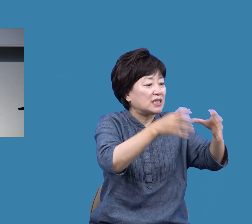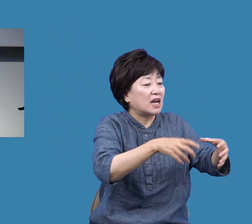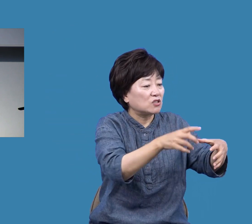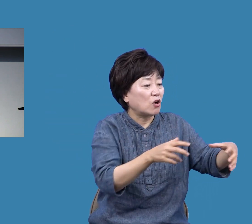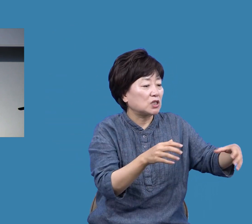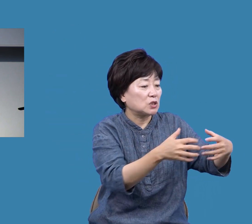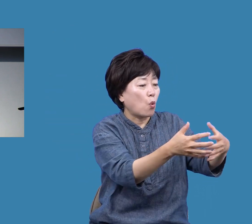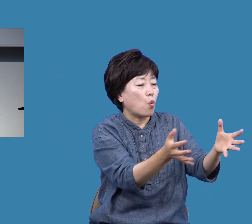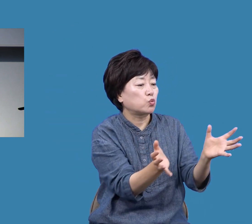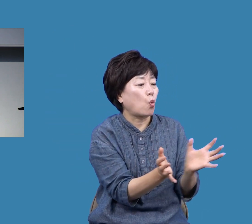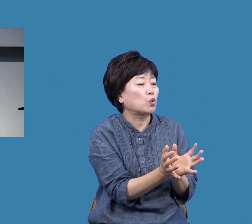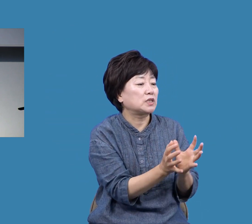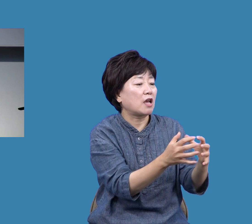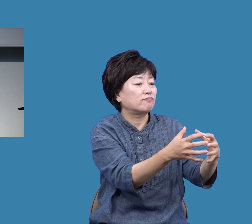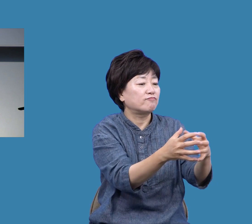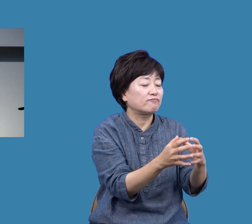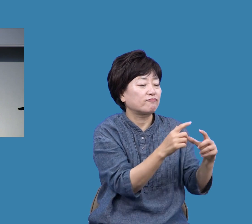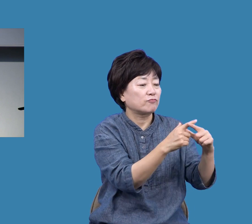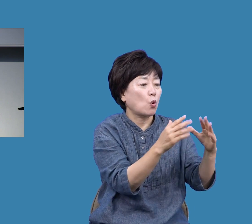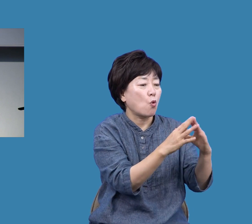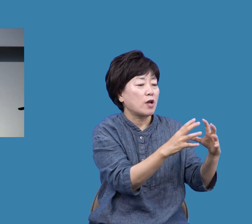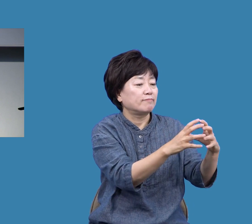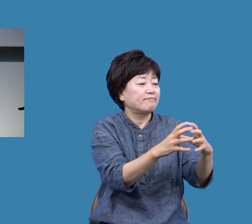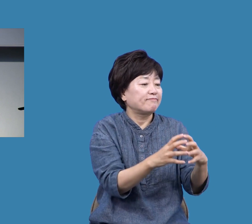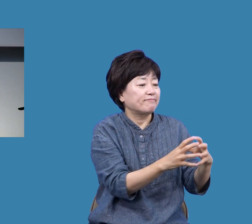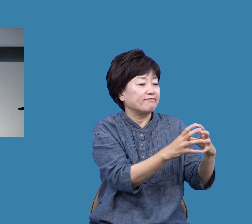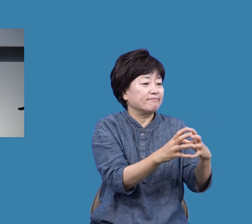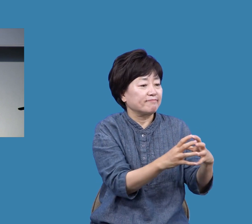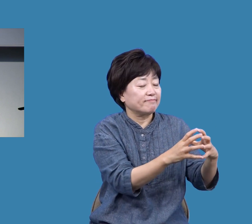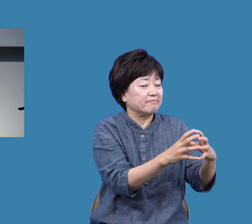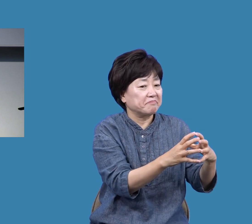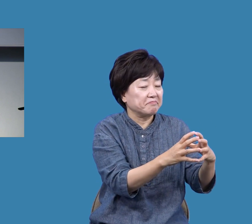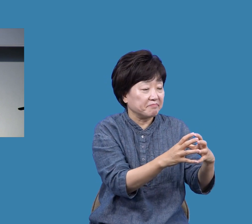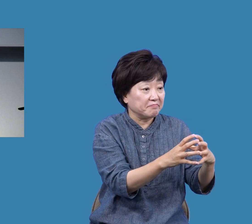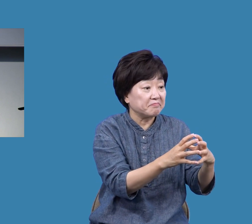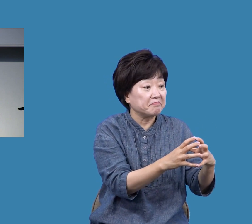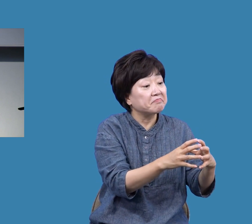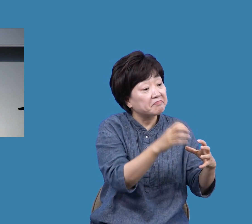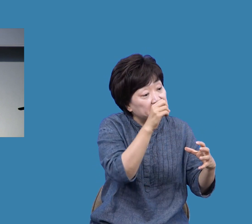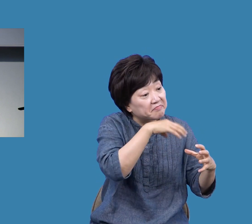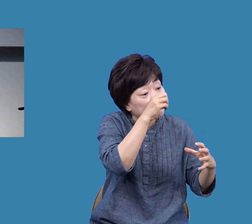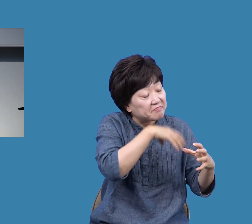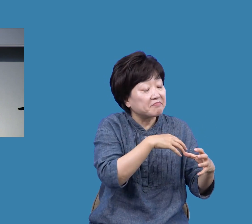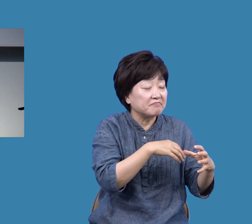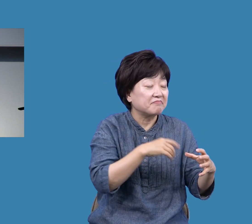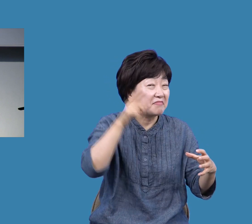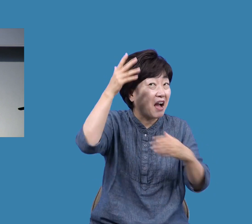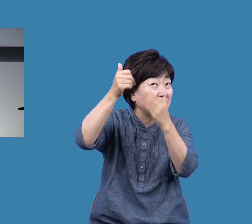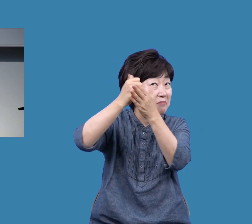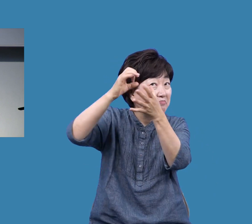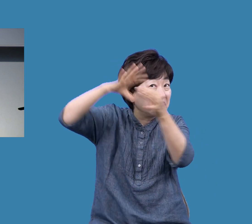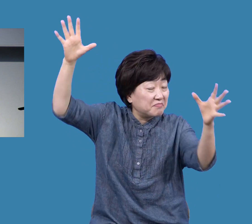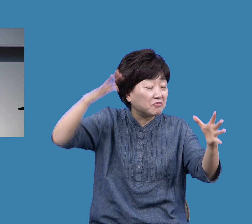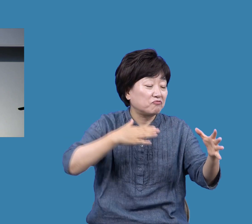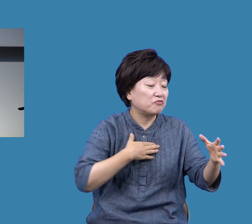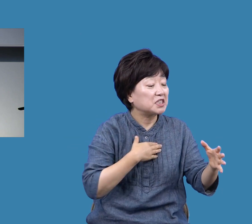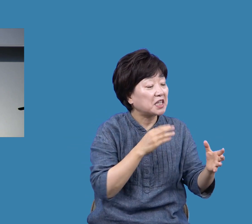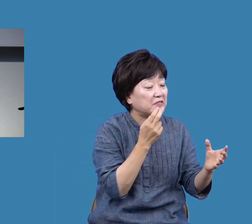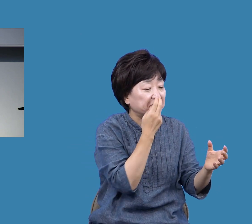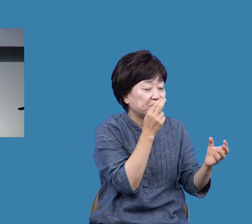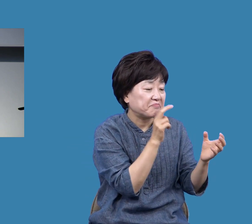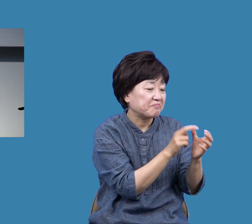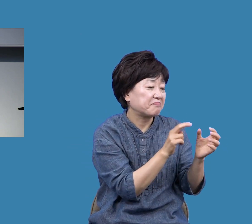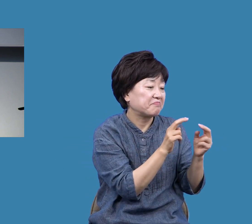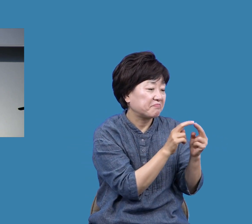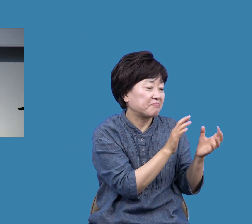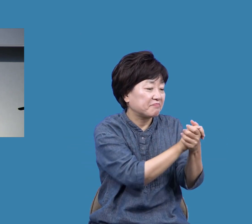금방 얘네들이 우린 더 이상 하나님을 추구하지 않는 그냥 친교 모임이야 이렇게 나가지 않는다는 거야. 당연히 우린